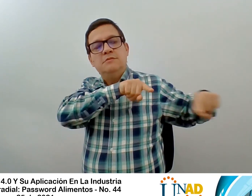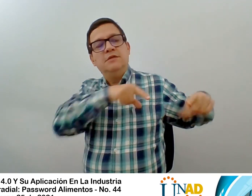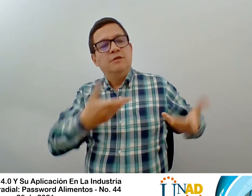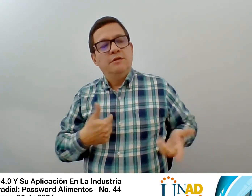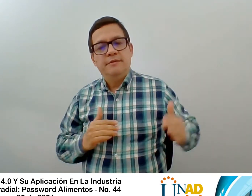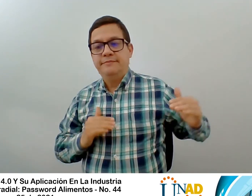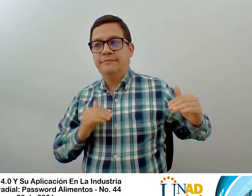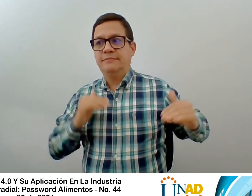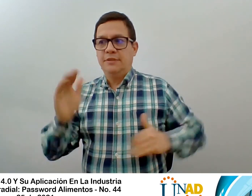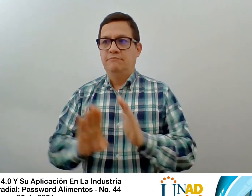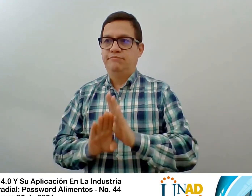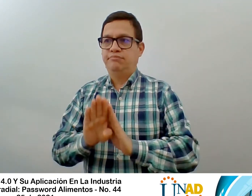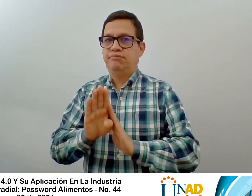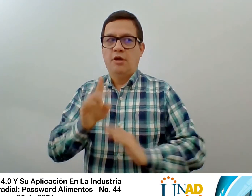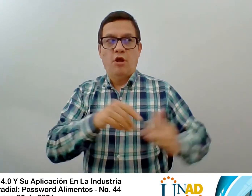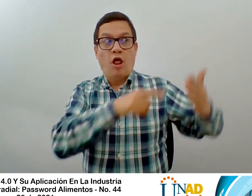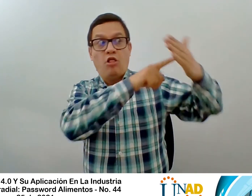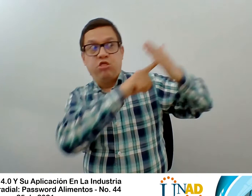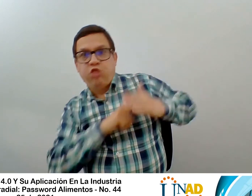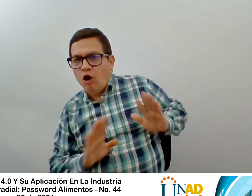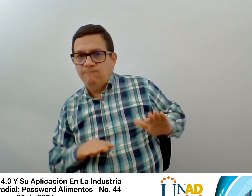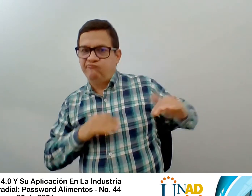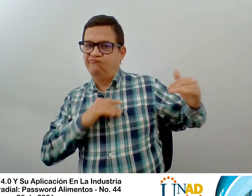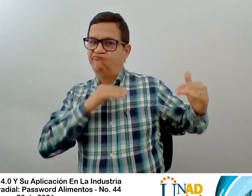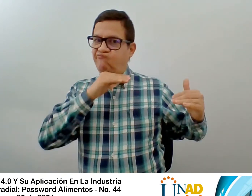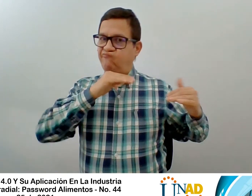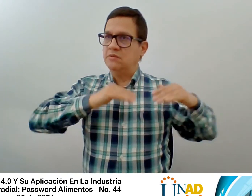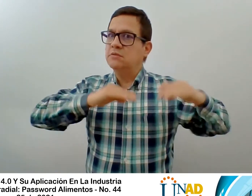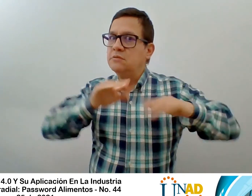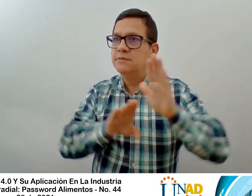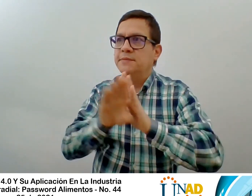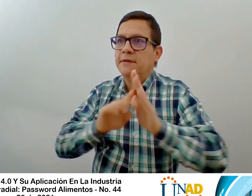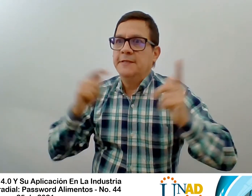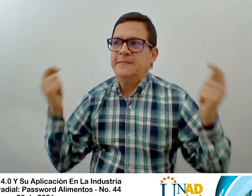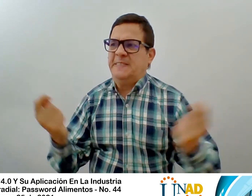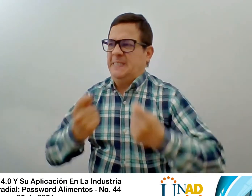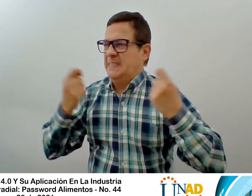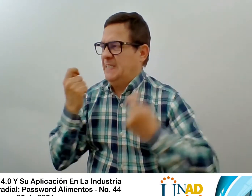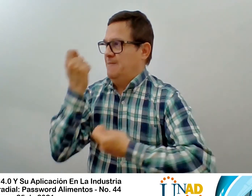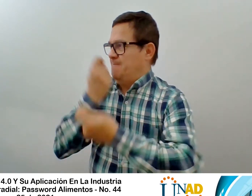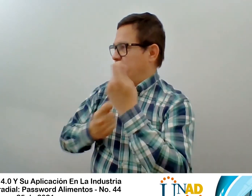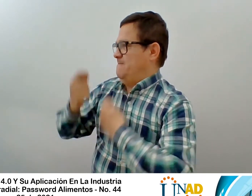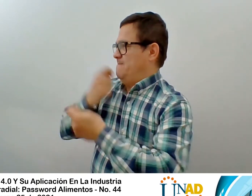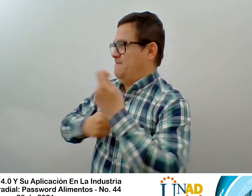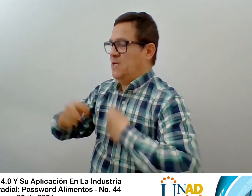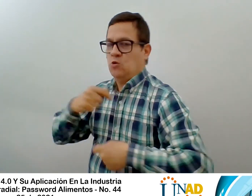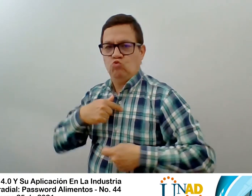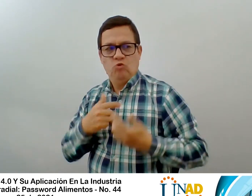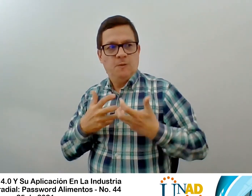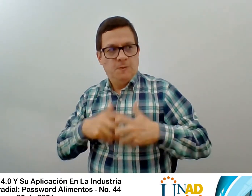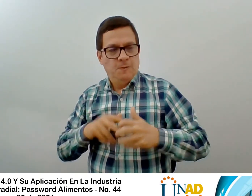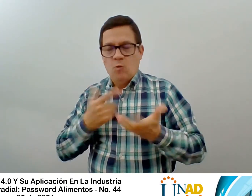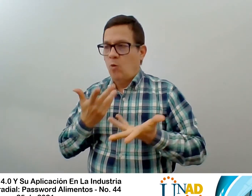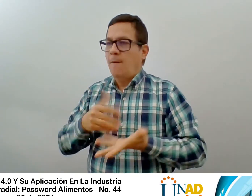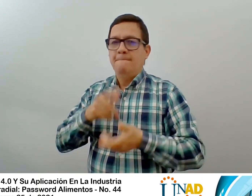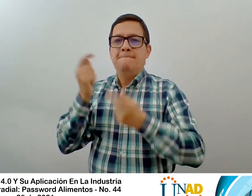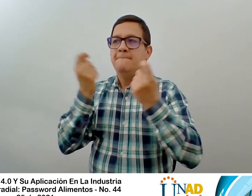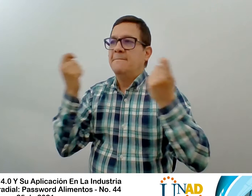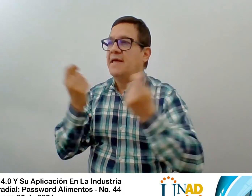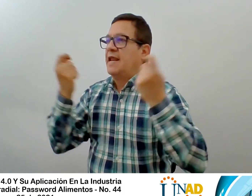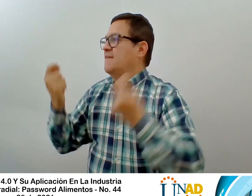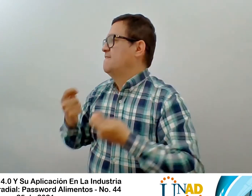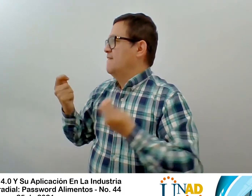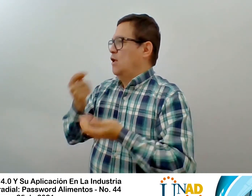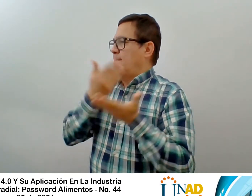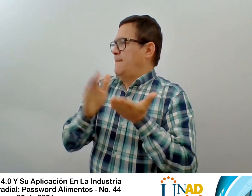su competitividad. Y esto tiene dos formas de verse, ¿no? Entonces, si yo tengo los recursos, puedo aumentar mi competitividad,